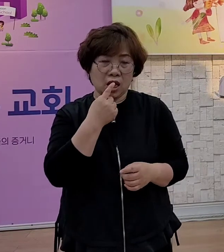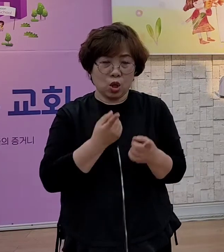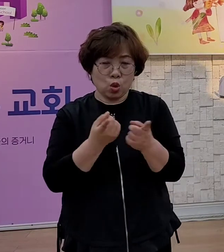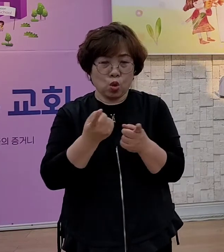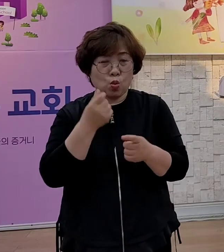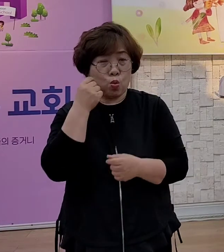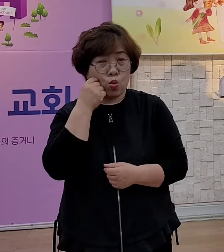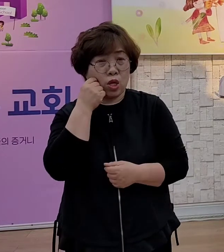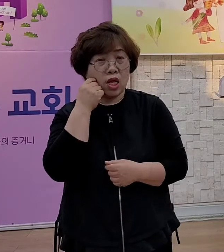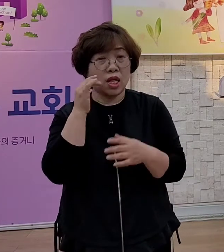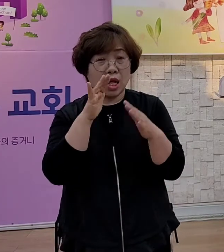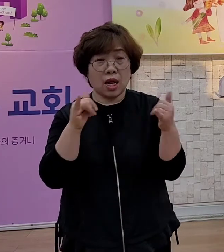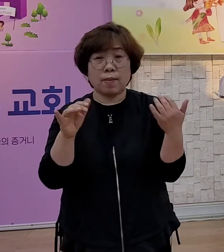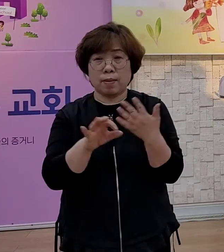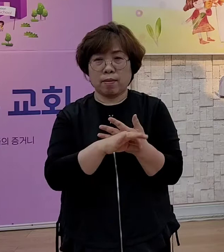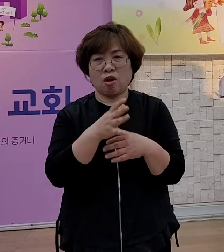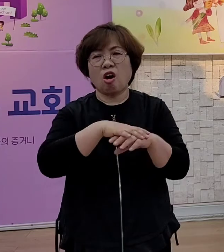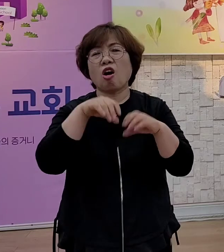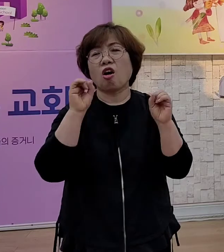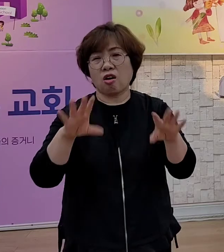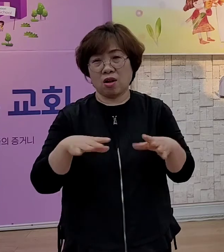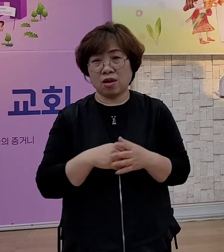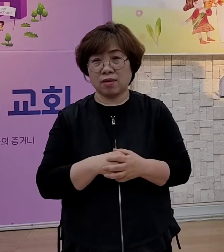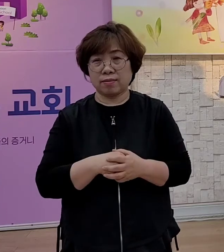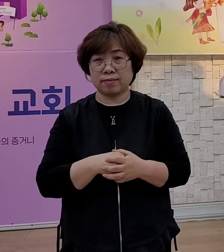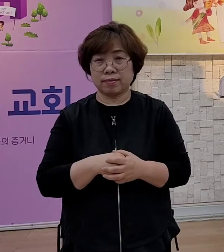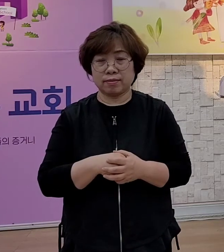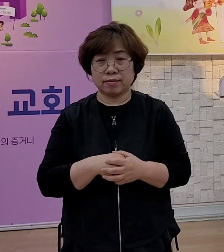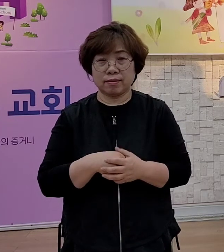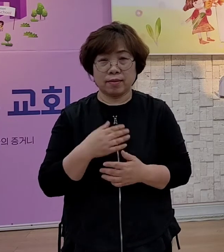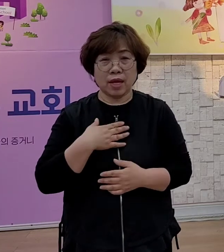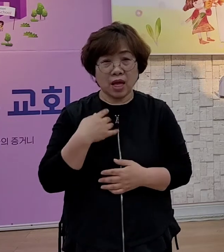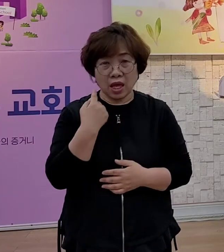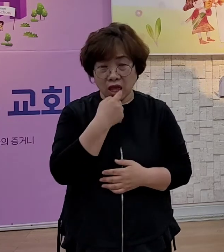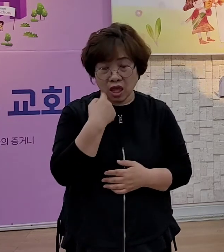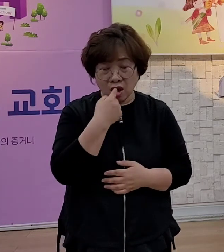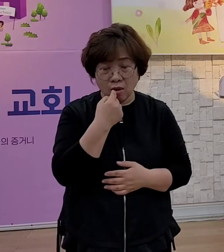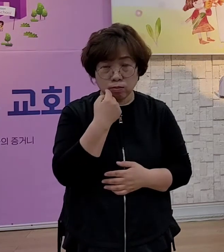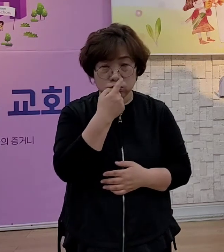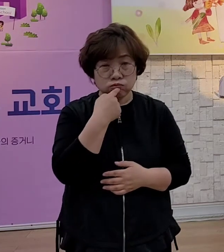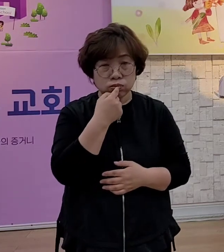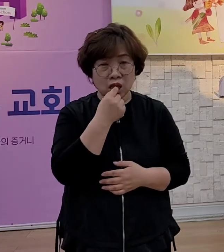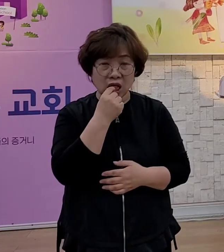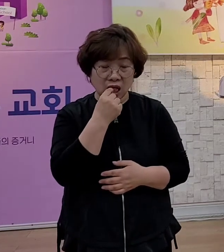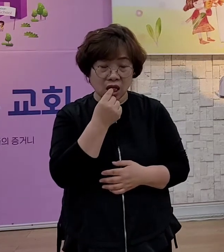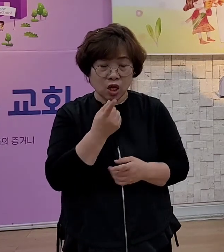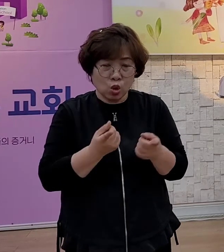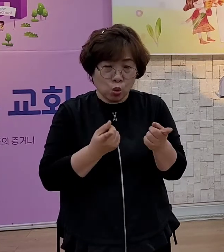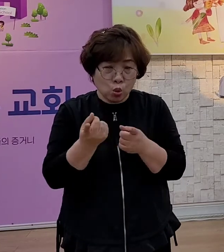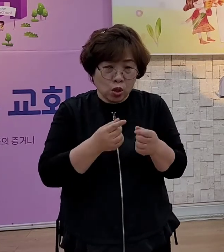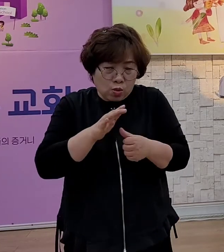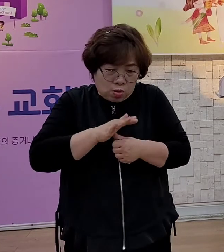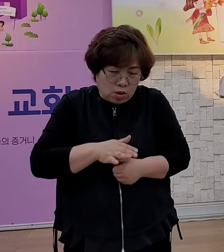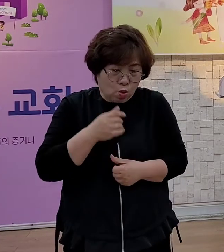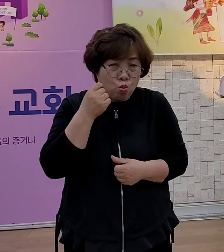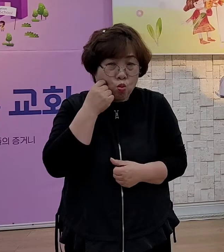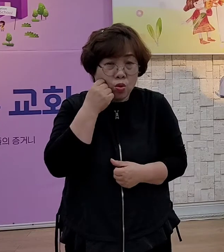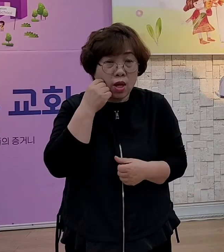않는다. 자기 혀를 주의하고 자기 입을 절제하지 않는 그